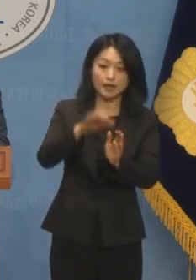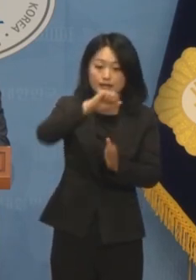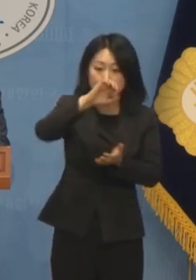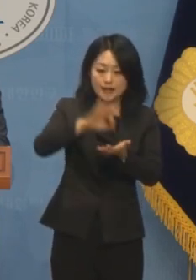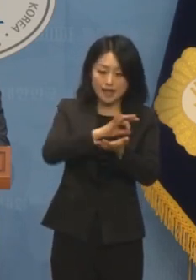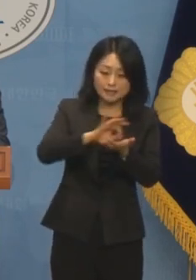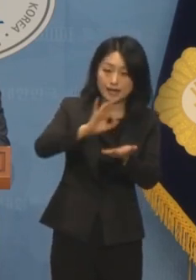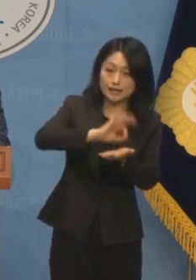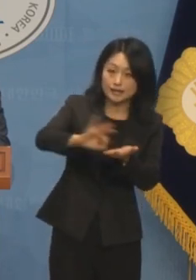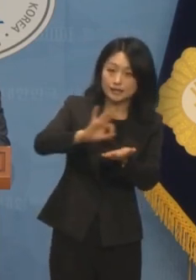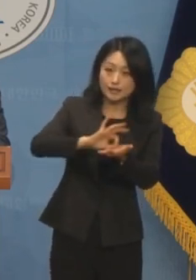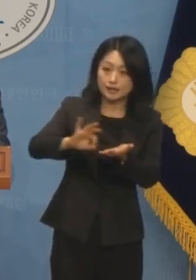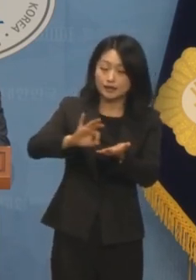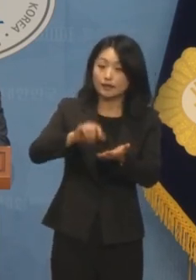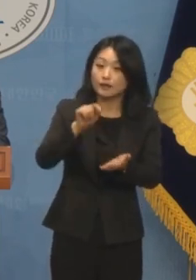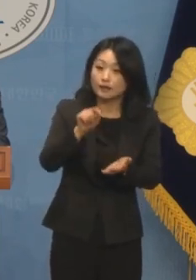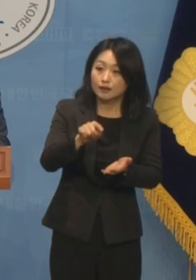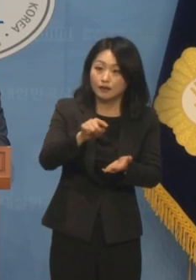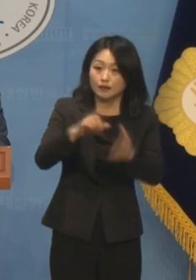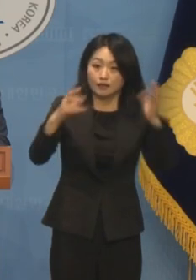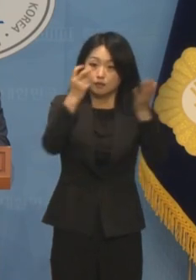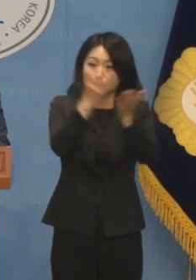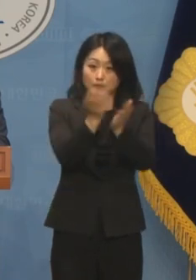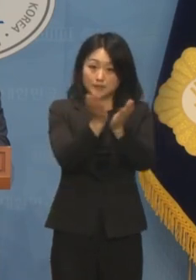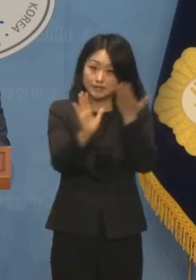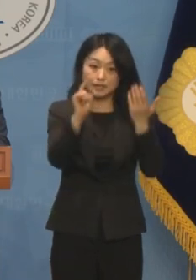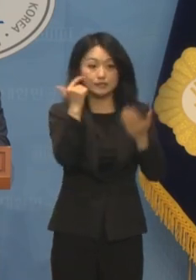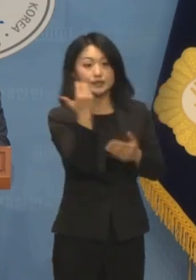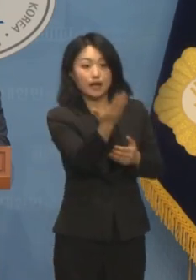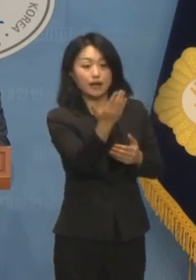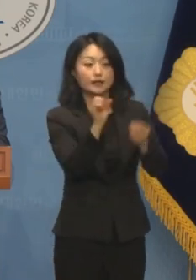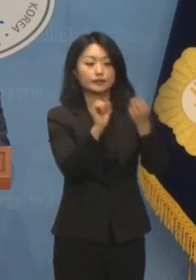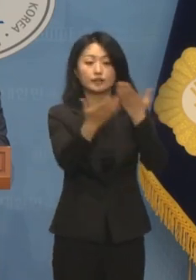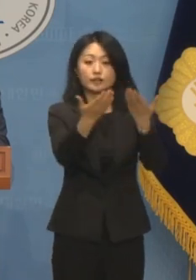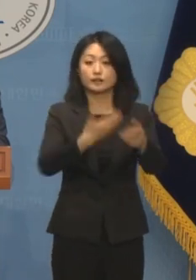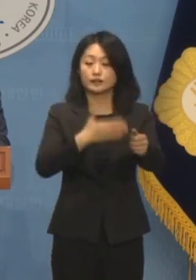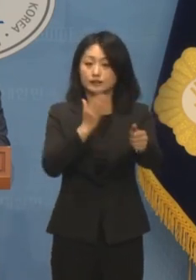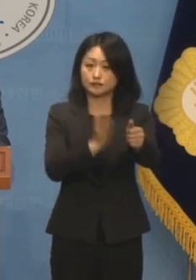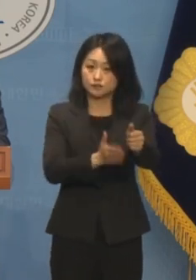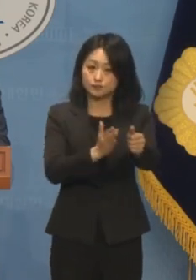예산이 들어가는데 이건 역시 위헌인지 답해야 합니다.